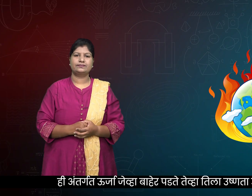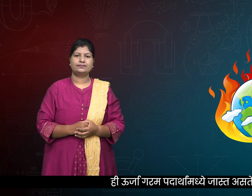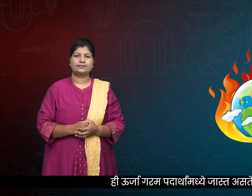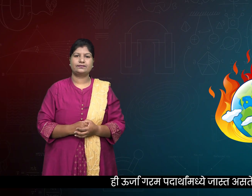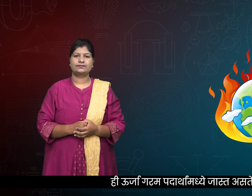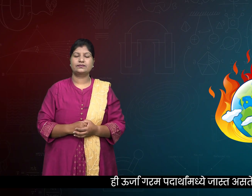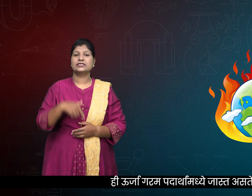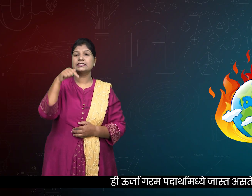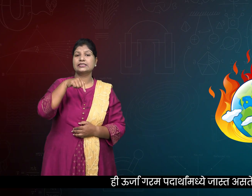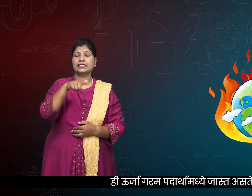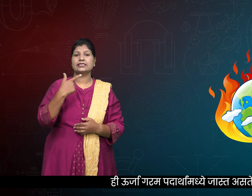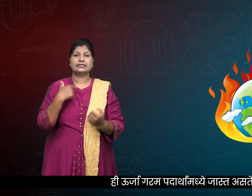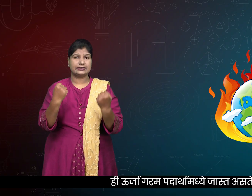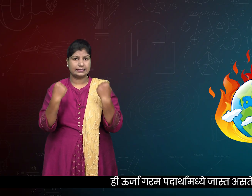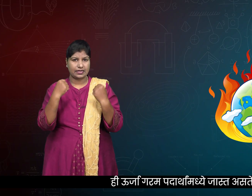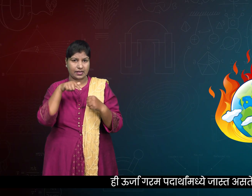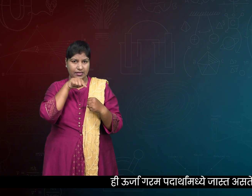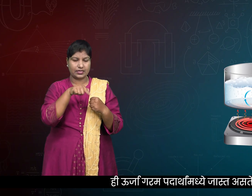ही ऊर्जा गरम पदार्थांमध्ये जास्त असते